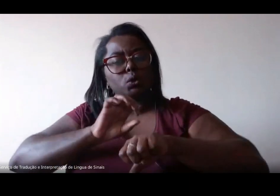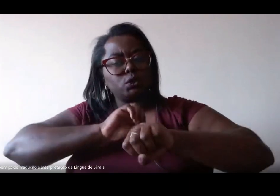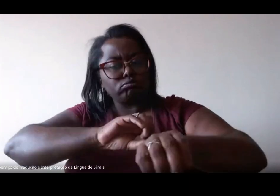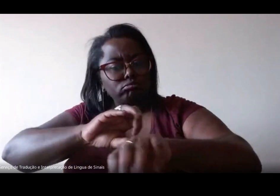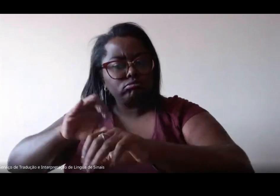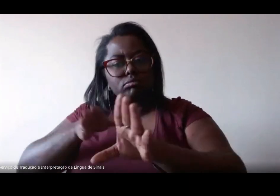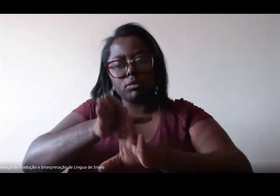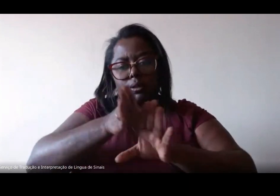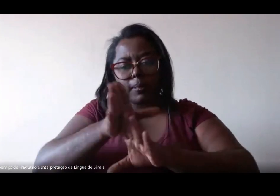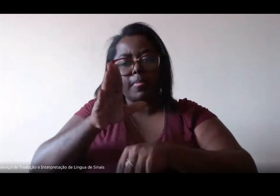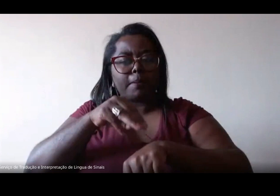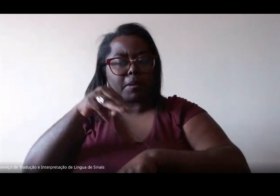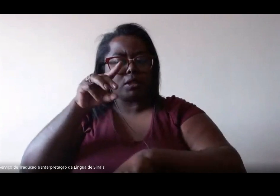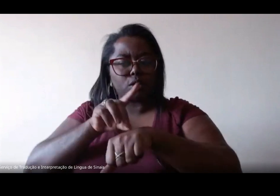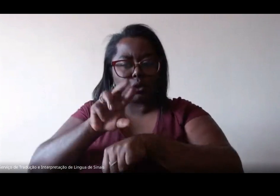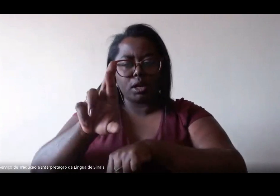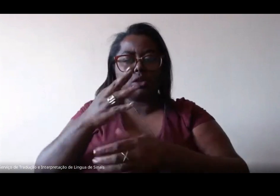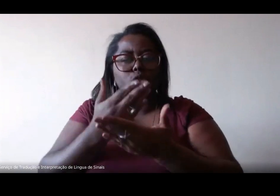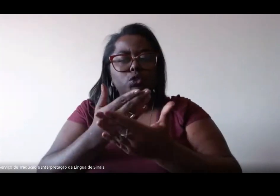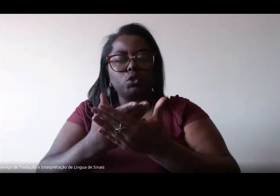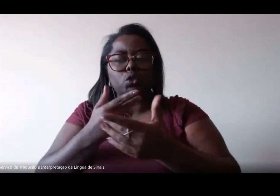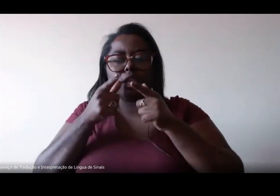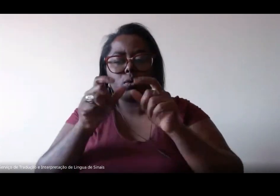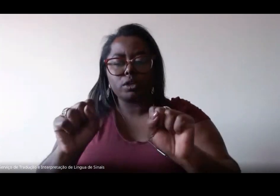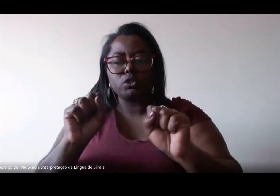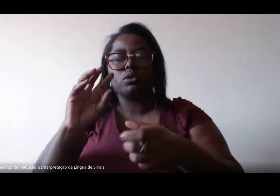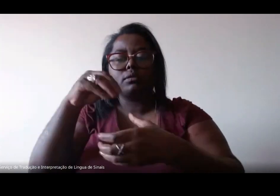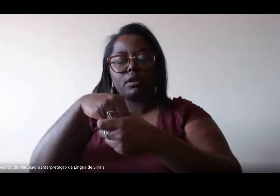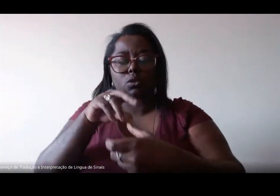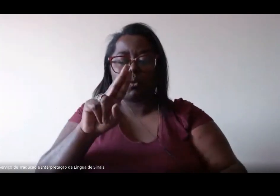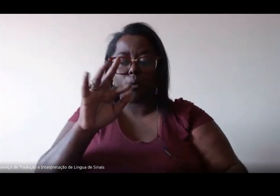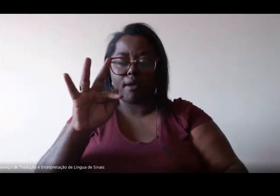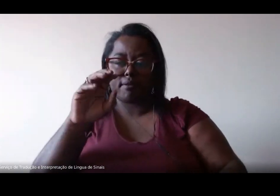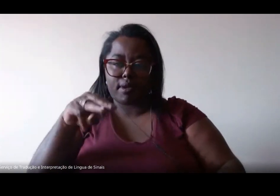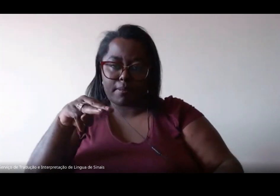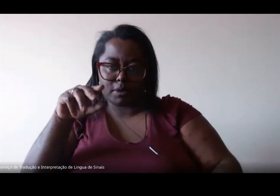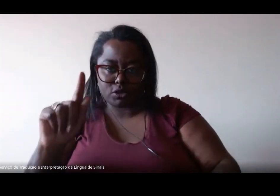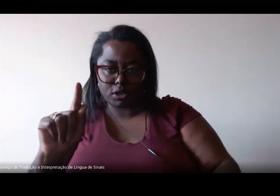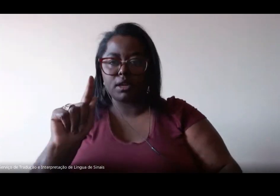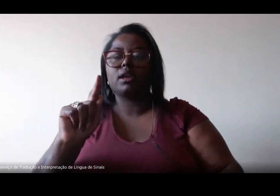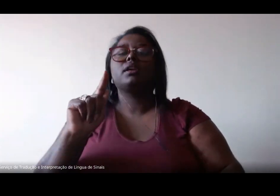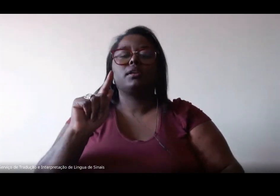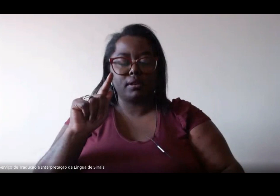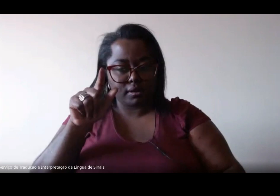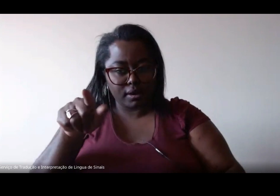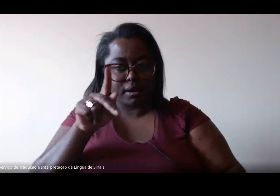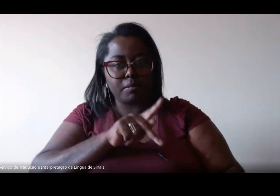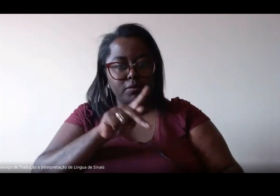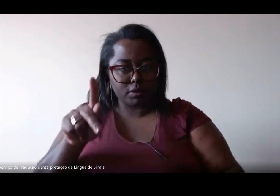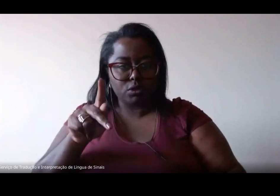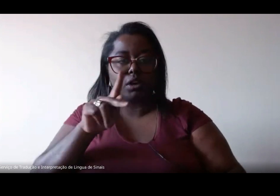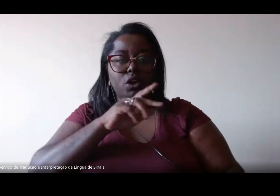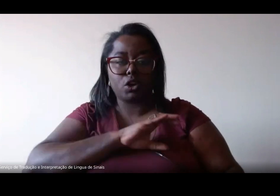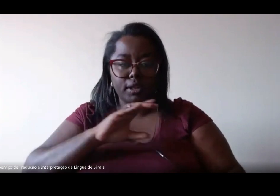e doutorandos na pós-graduação em estudos linguísticos da FALE, o FMG, e é, com o professor Dominique